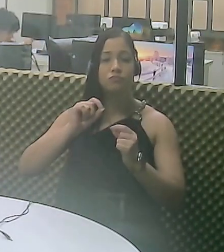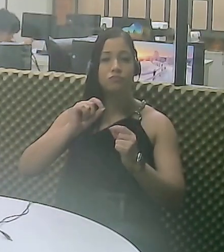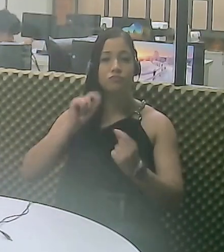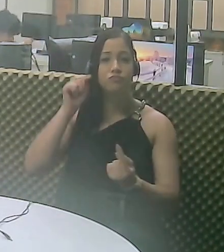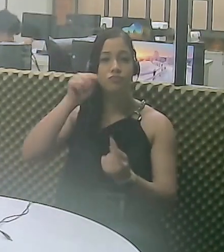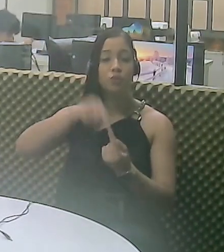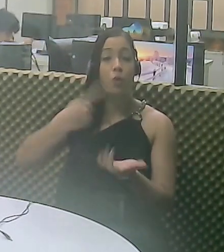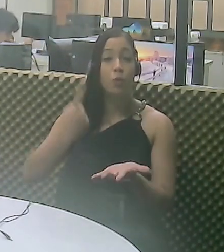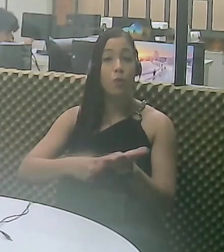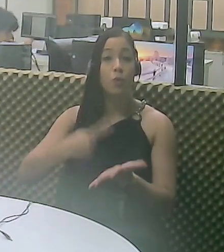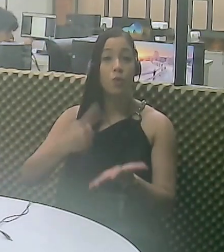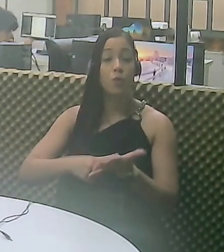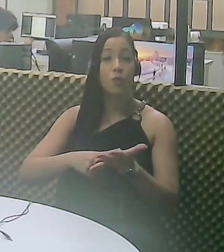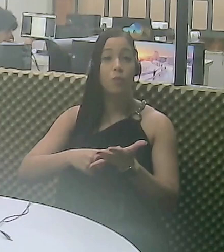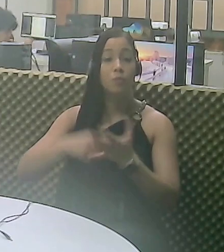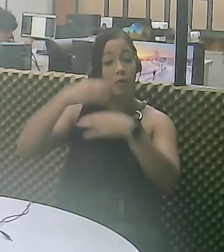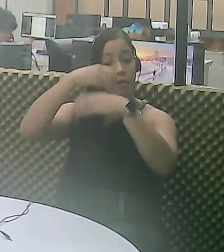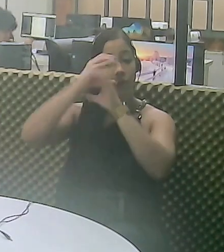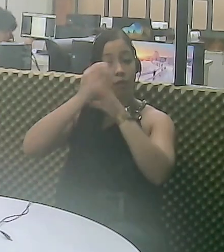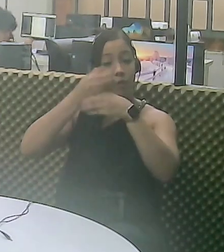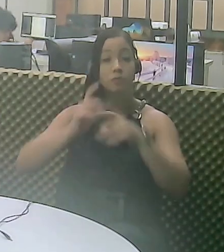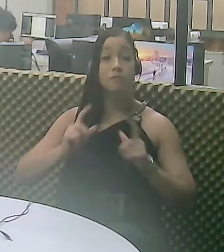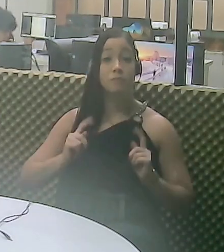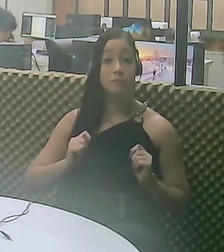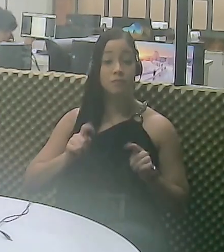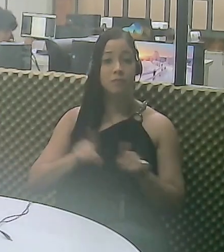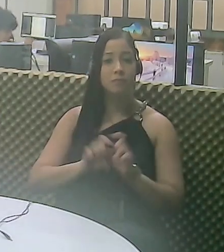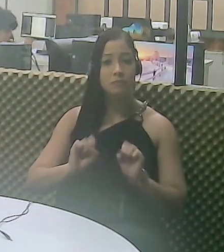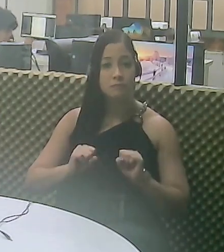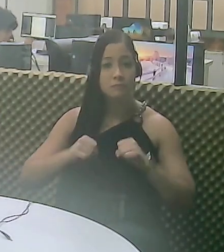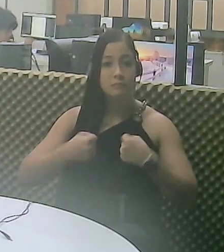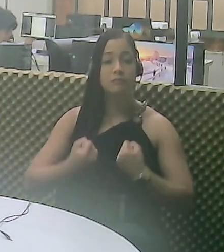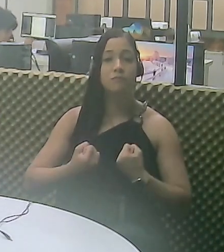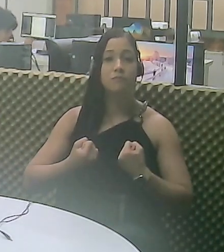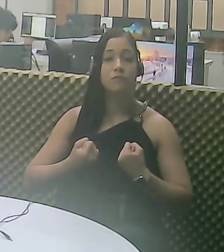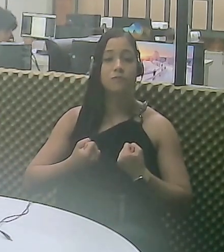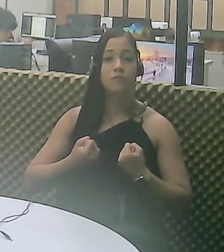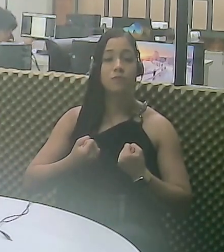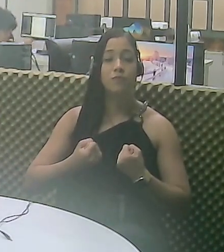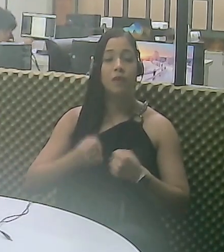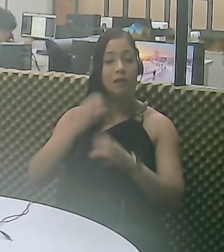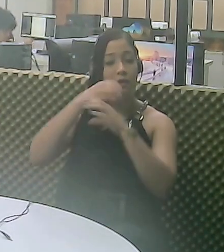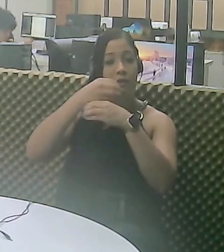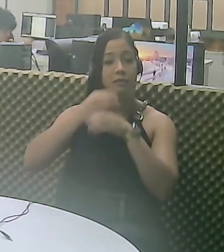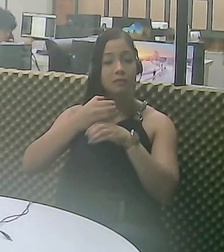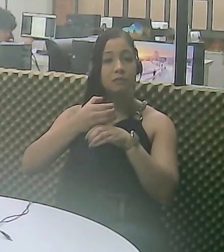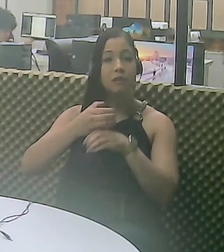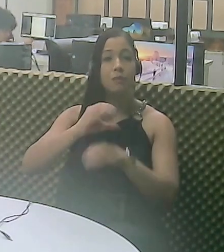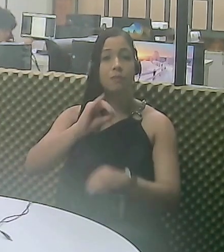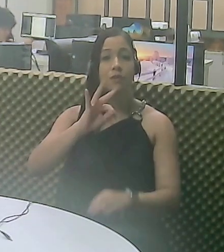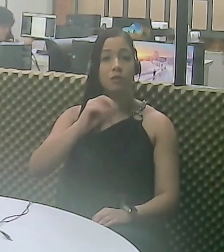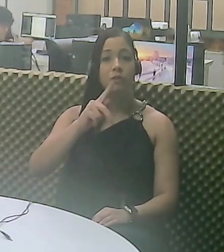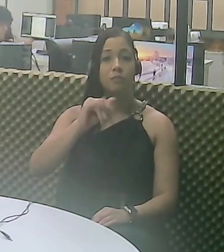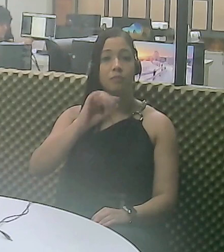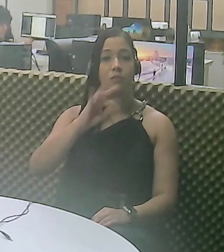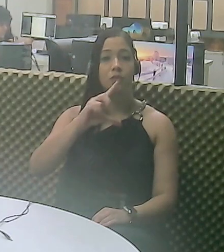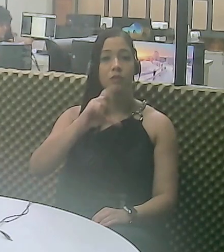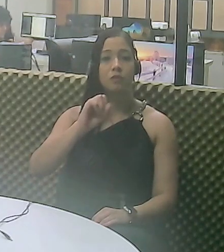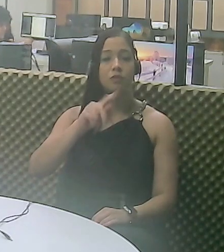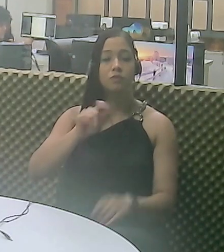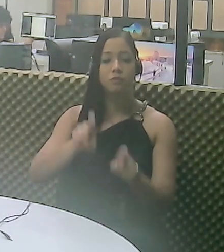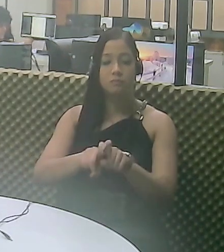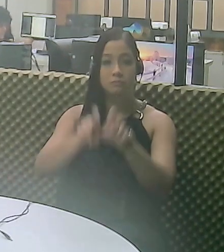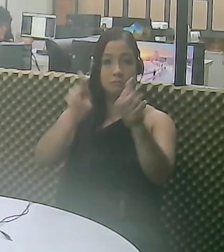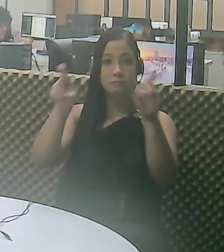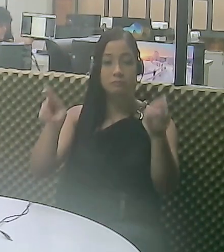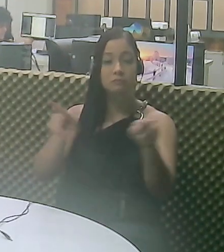para o agendamento de exames de mamografia, intensificação da coleta de exames citopatológicos, o Papa Nicolau,